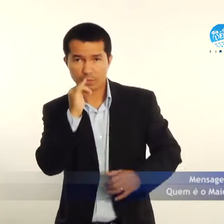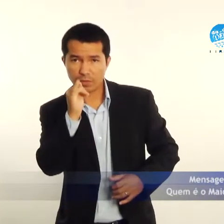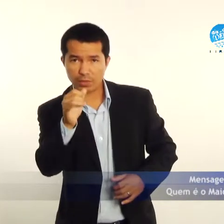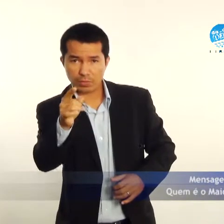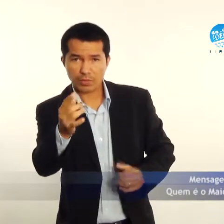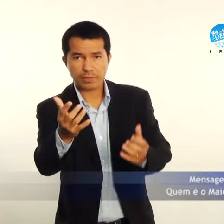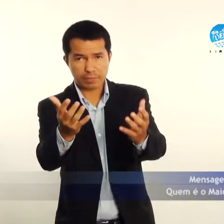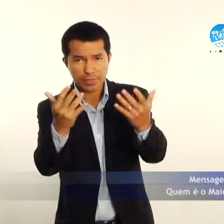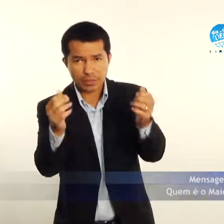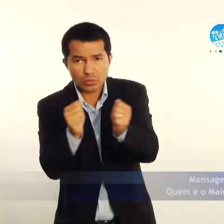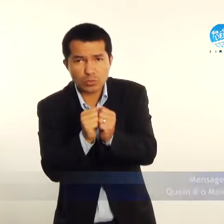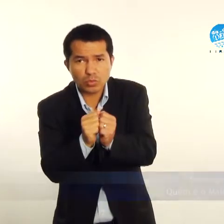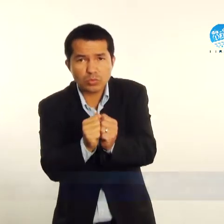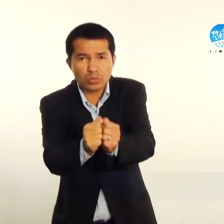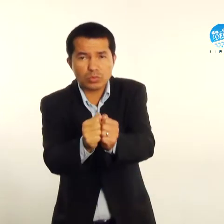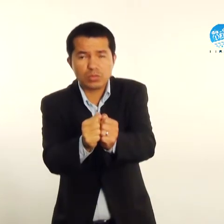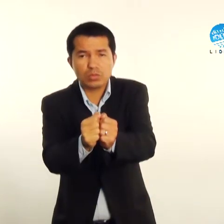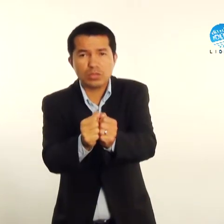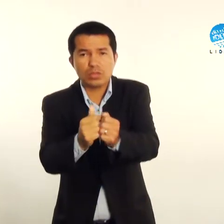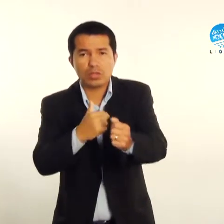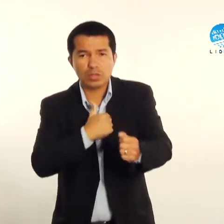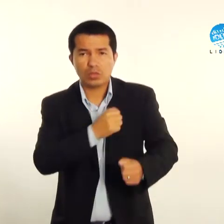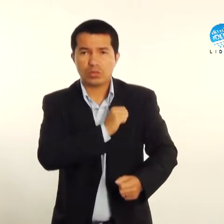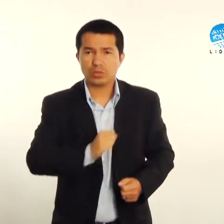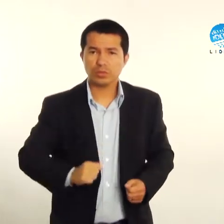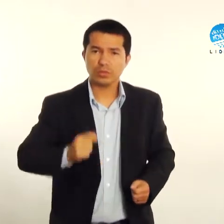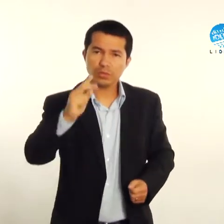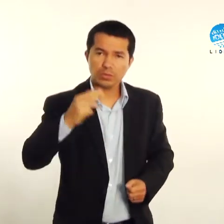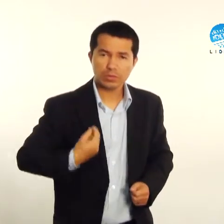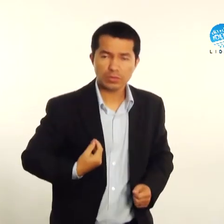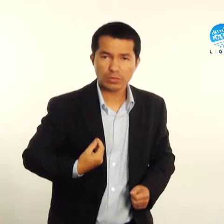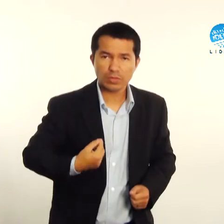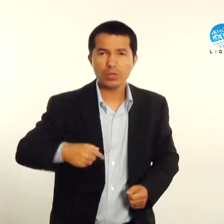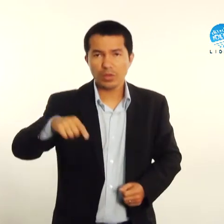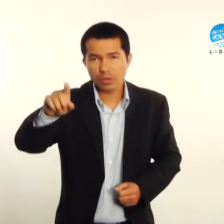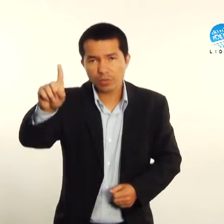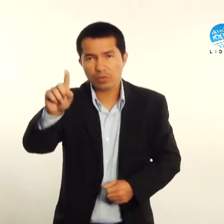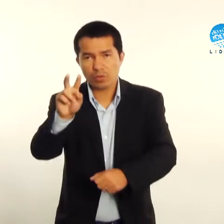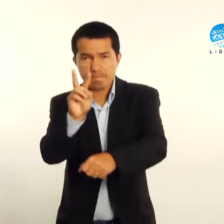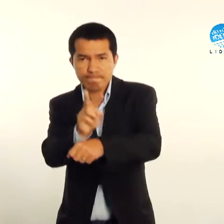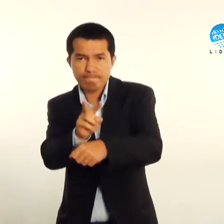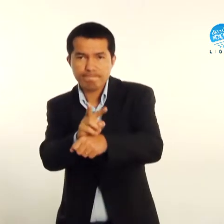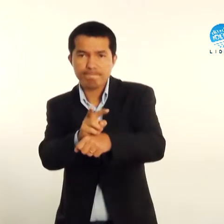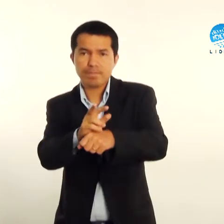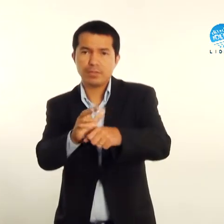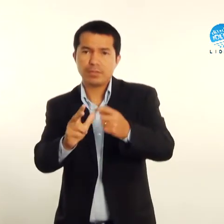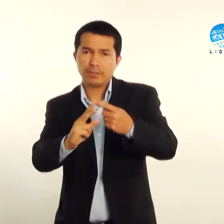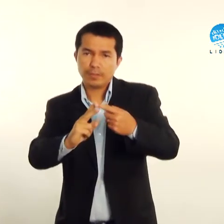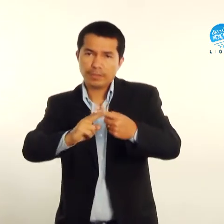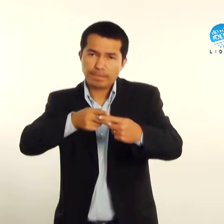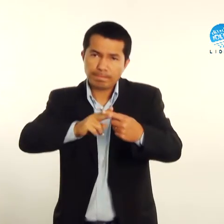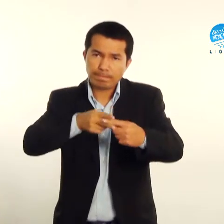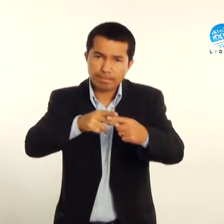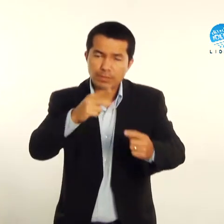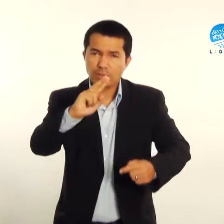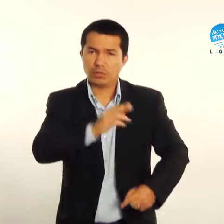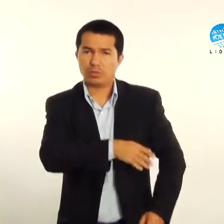Mas agora Jesus está dizendo: vem viver comigo, eu vou ser o Senhor da tua vida, eu vou tratar o teu